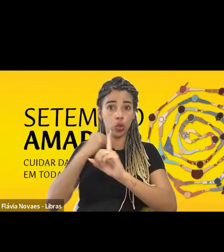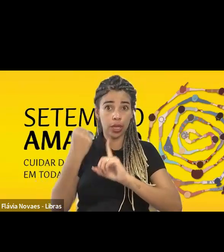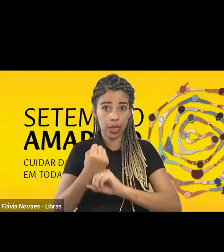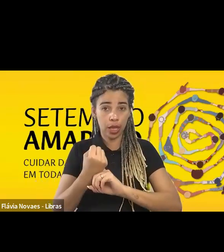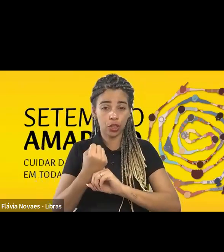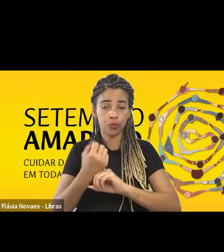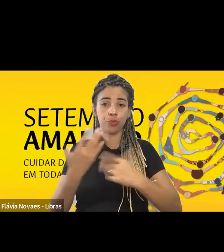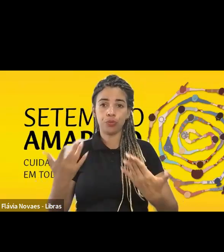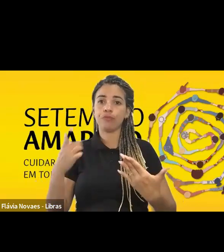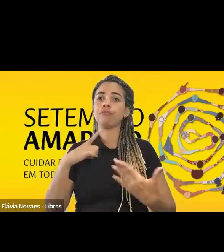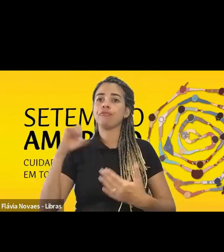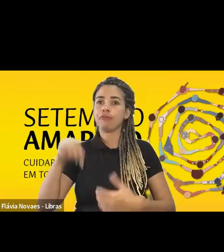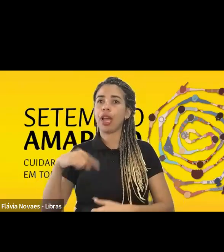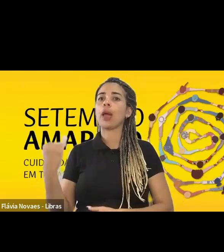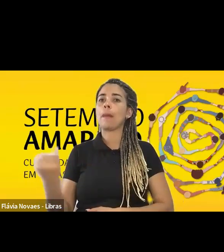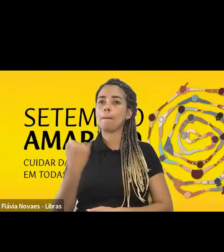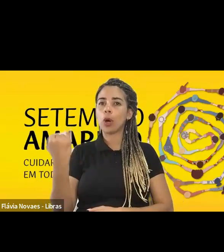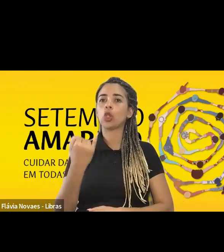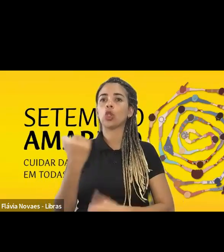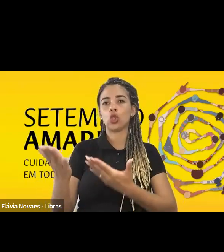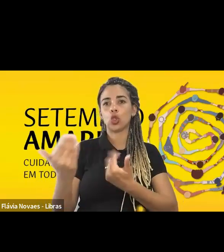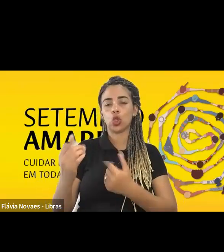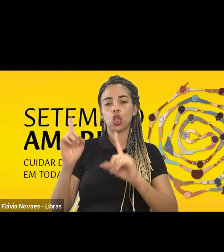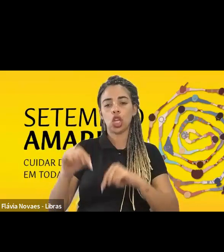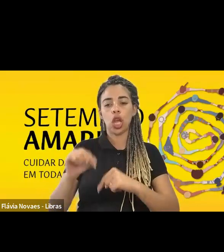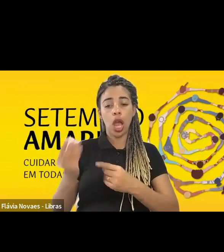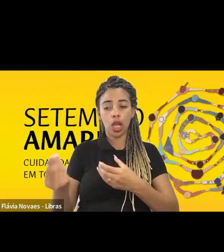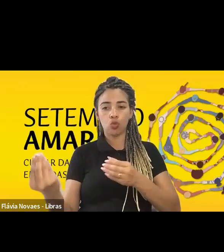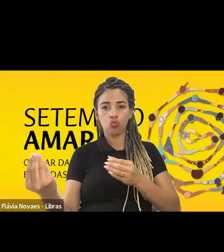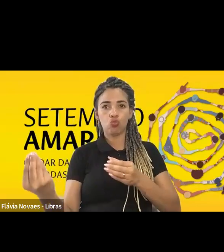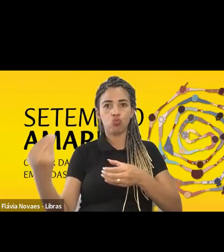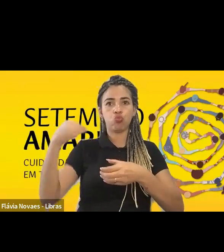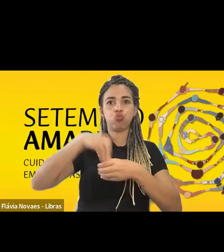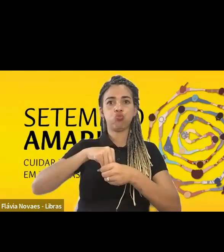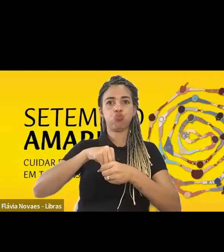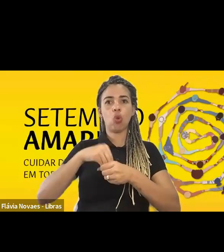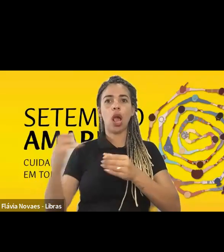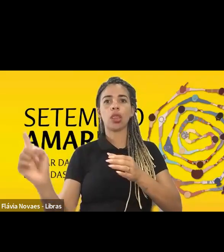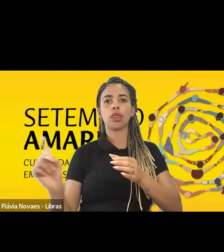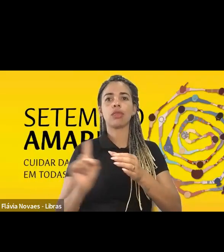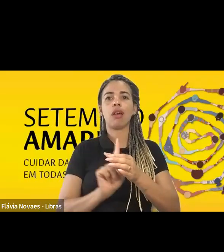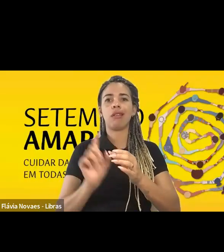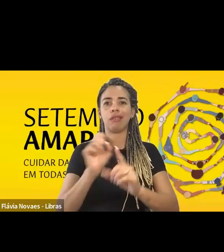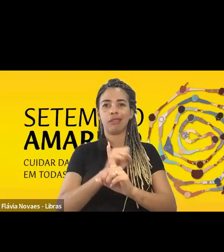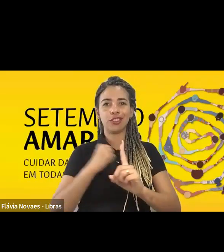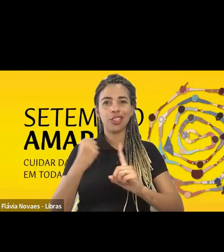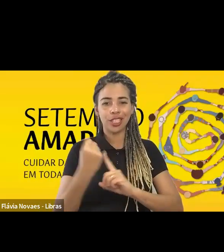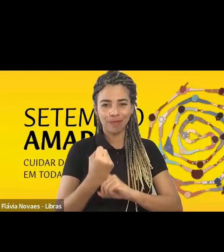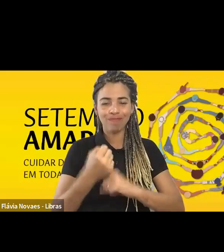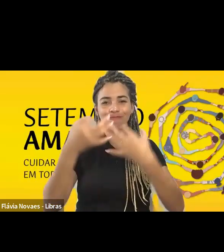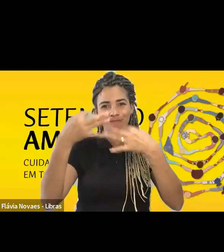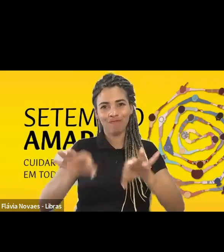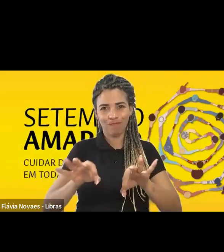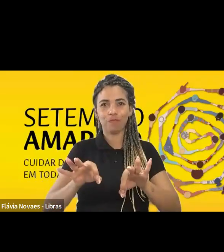mais valioso para um adolescente do que ser incluído, ser aceito socialmente.